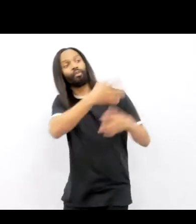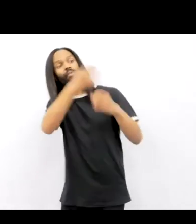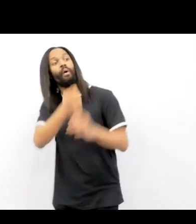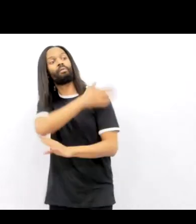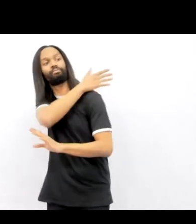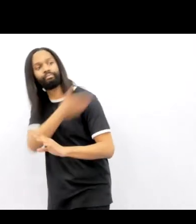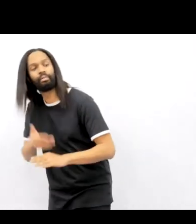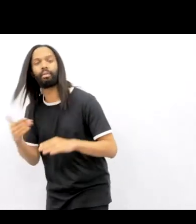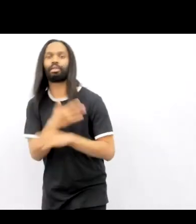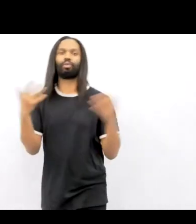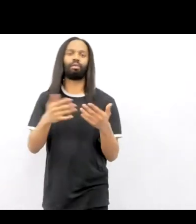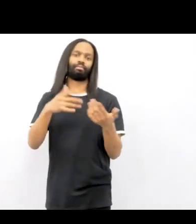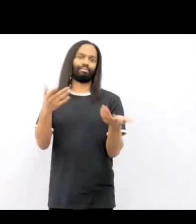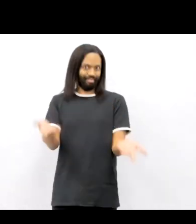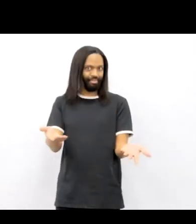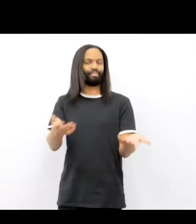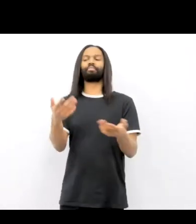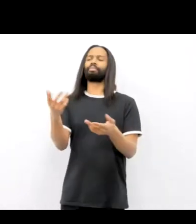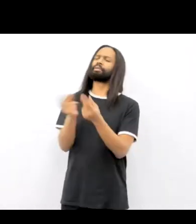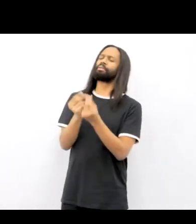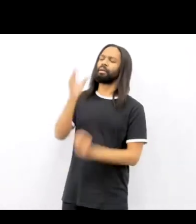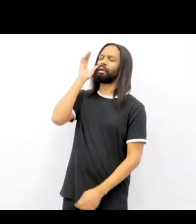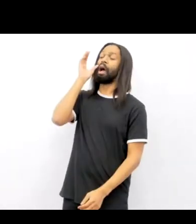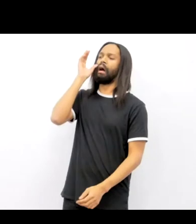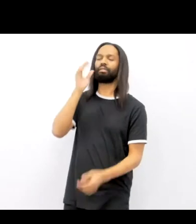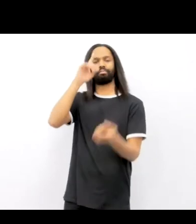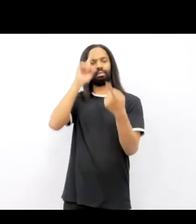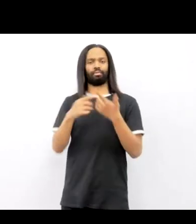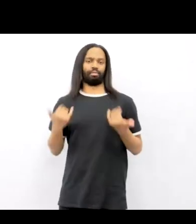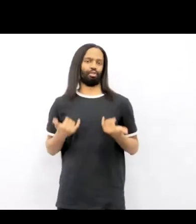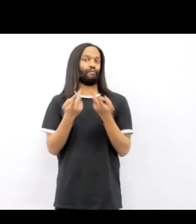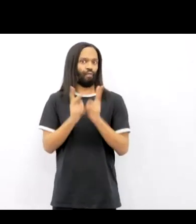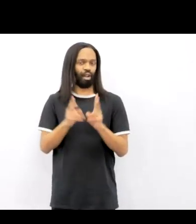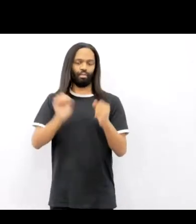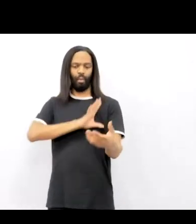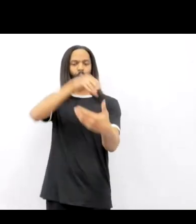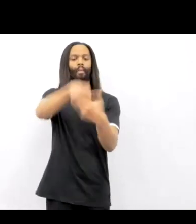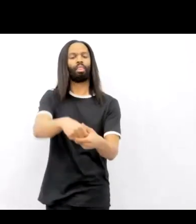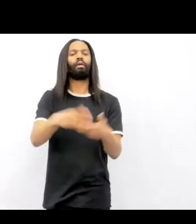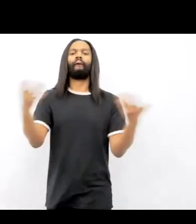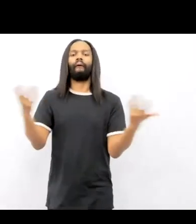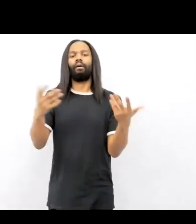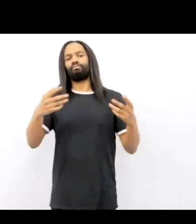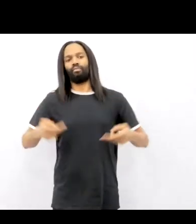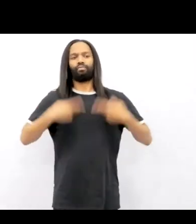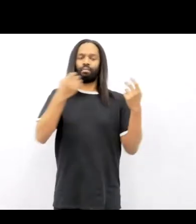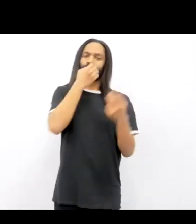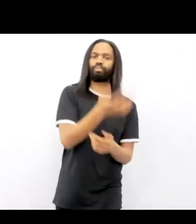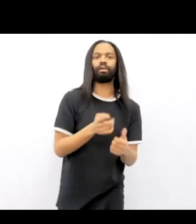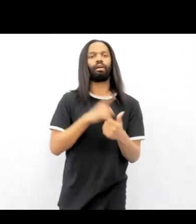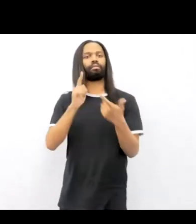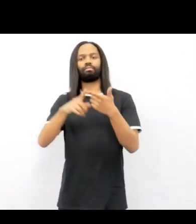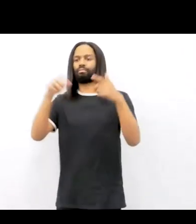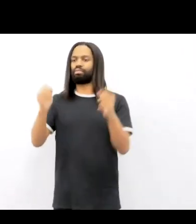'inscrire Nancy résolument dans cet enjeu à la fois de bien vivre, de renouvellement urbain, de reconquête